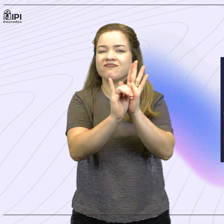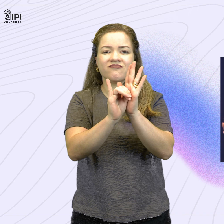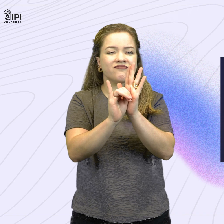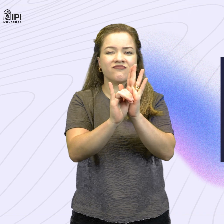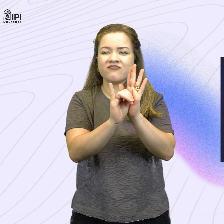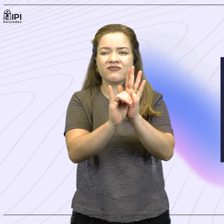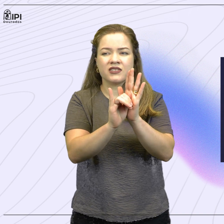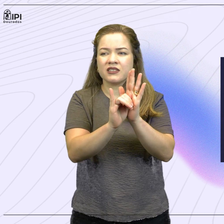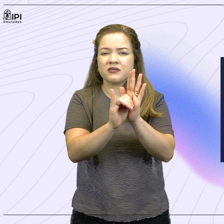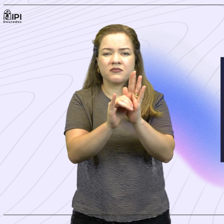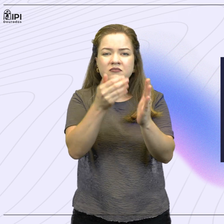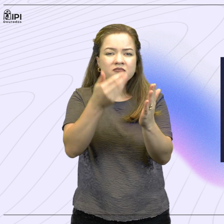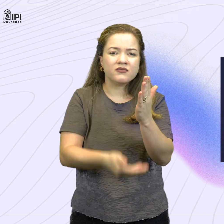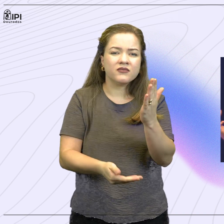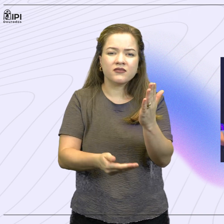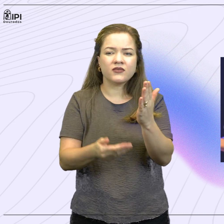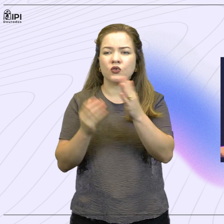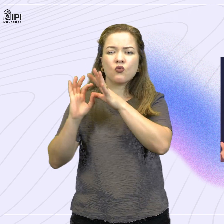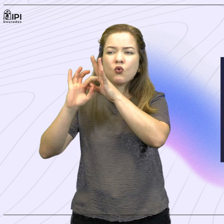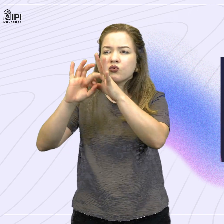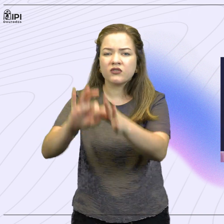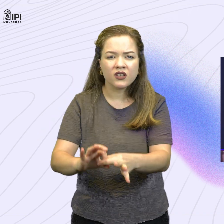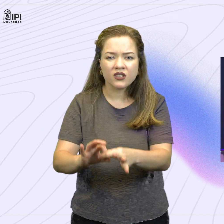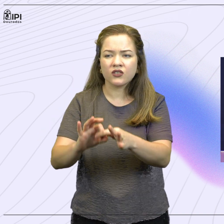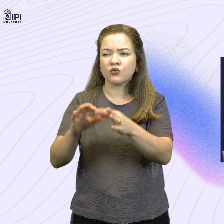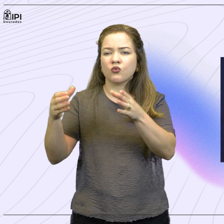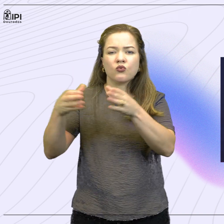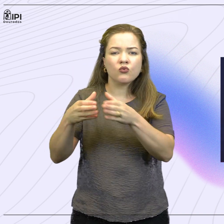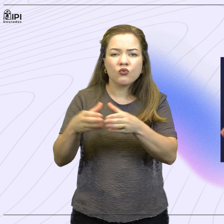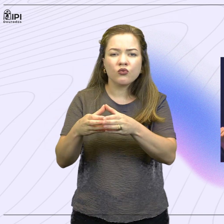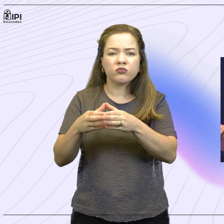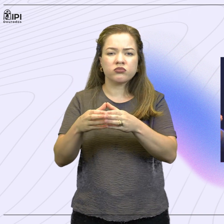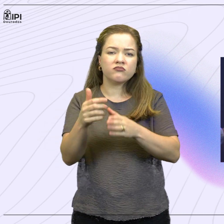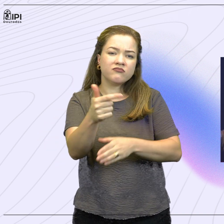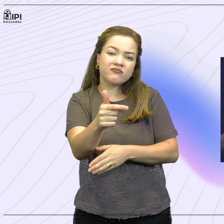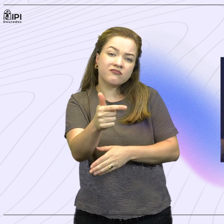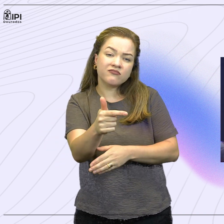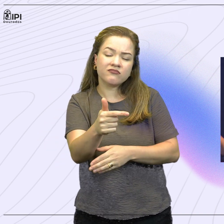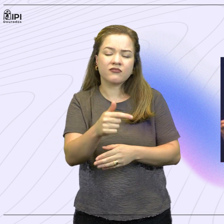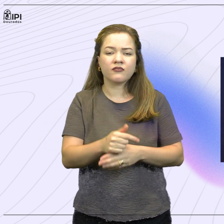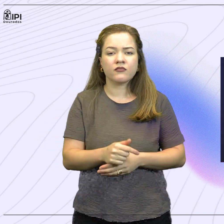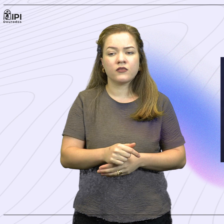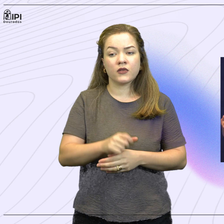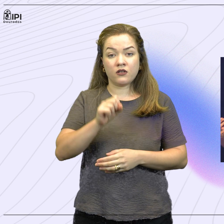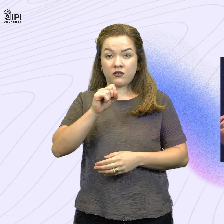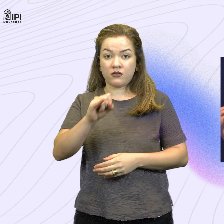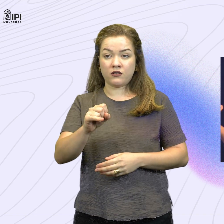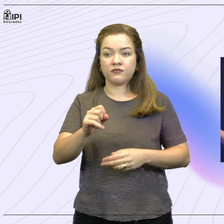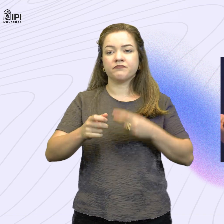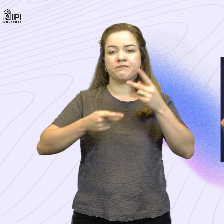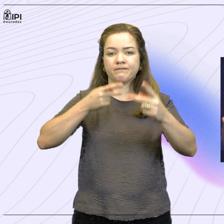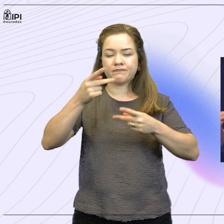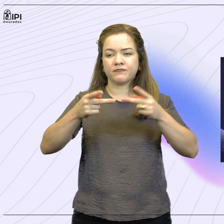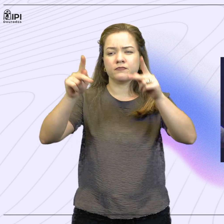identificação com o todo, com o que está ao seu redor. E quando nós falamos povo de Deus, é nos